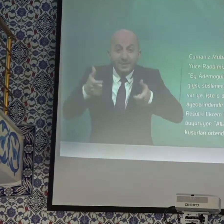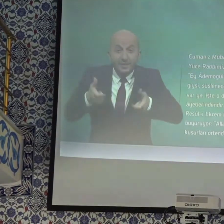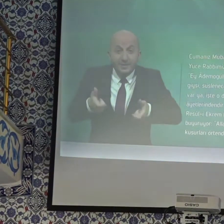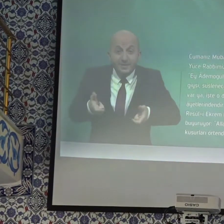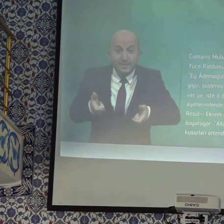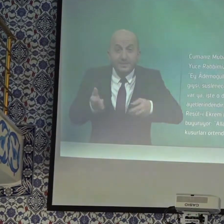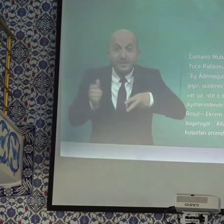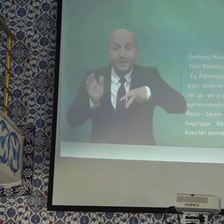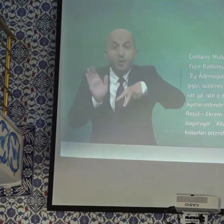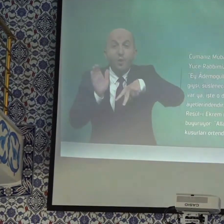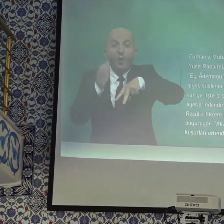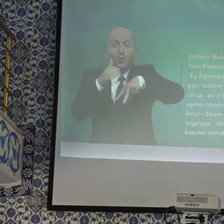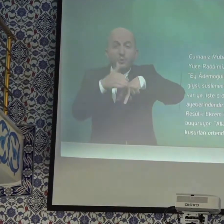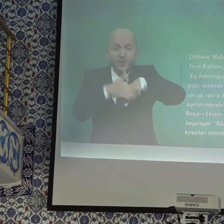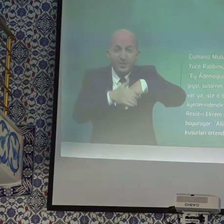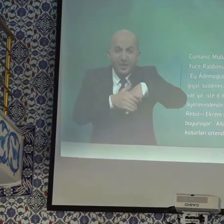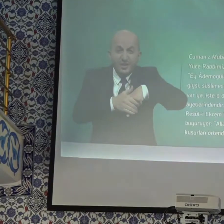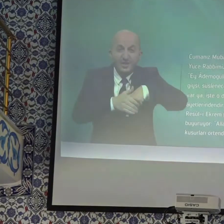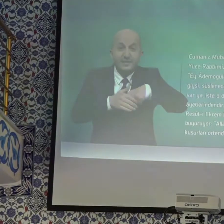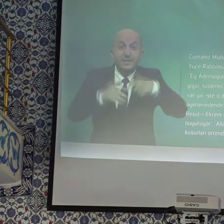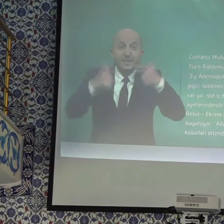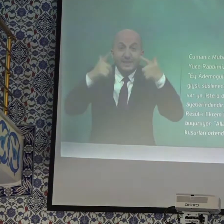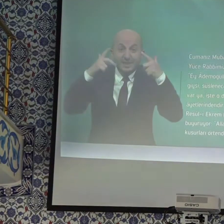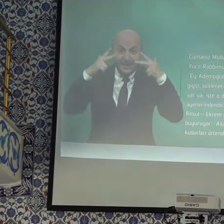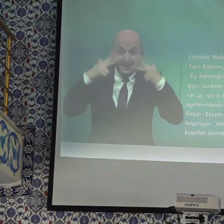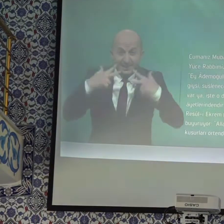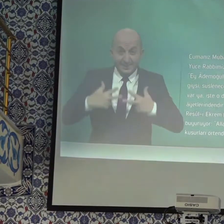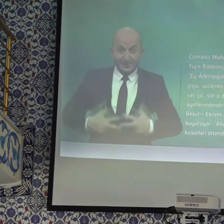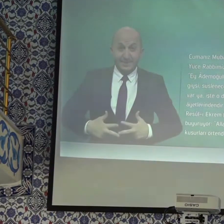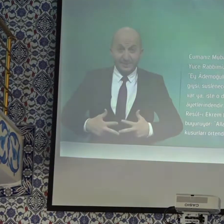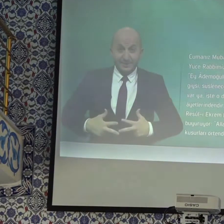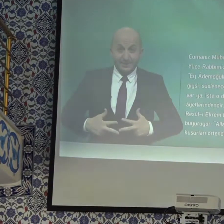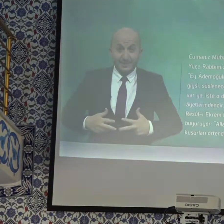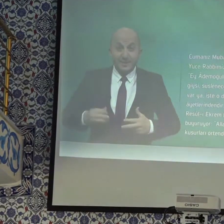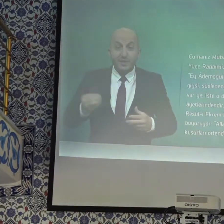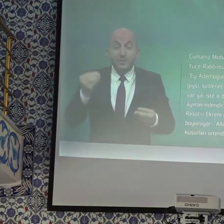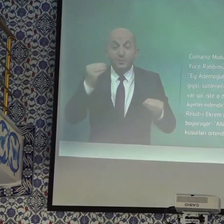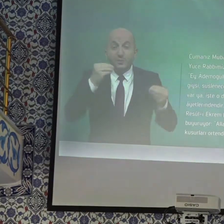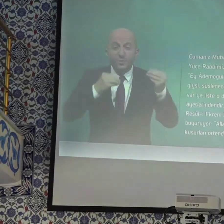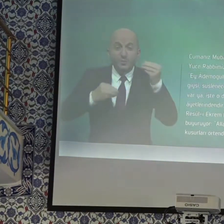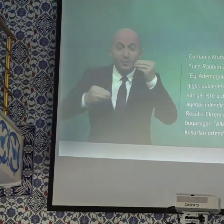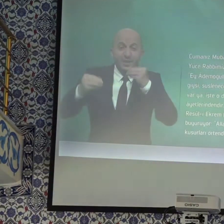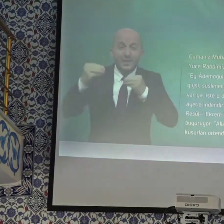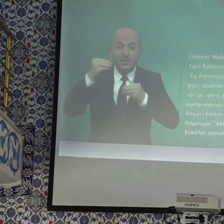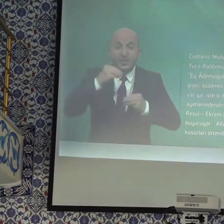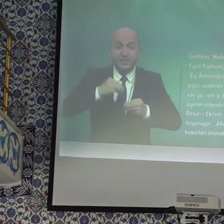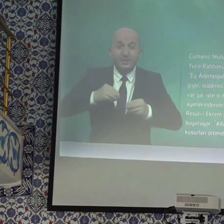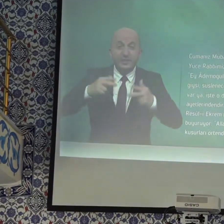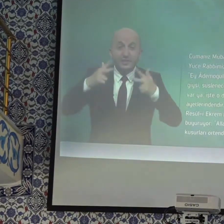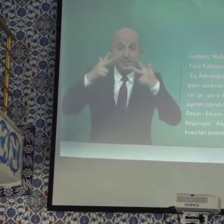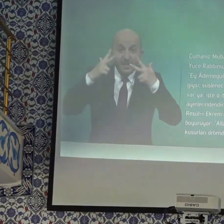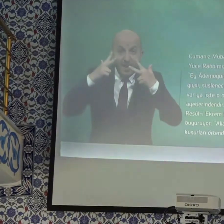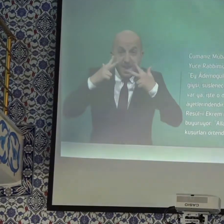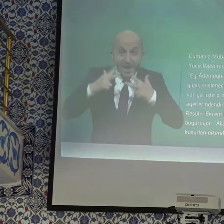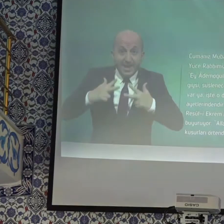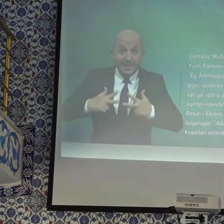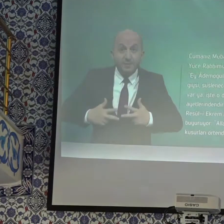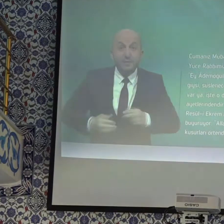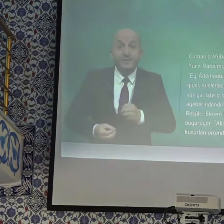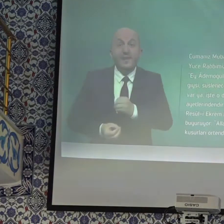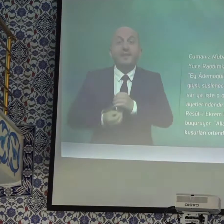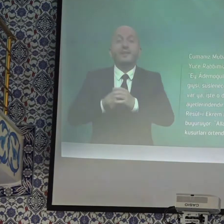şöyle buyuruyor: Allah halimdir, haya sahibidir, kusurları